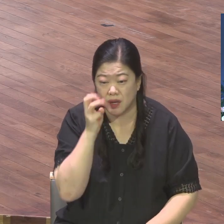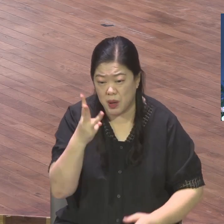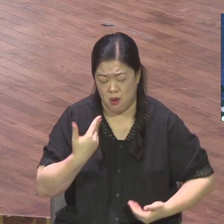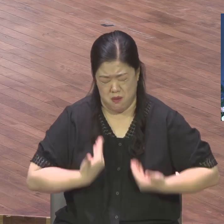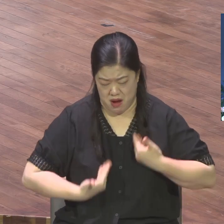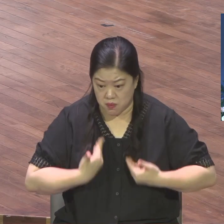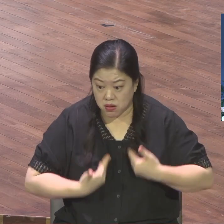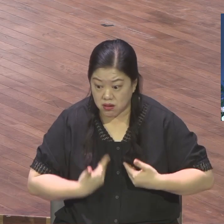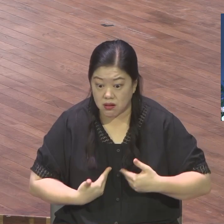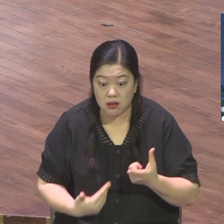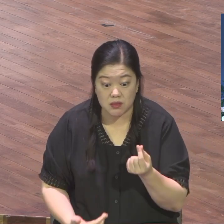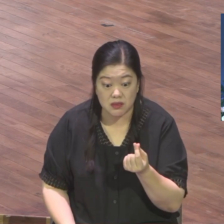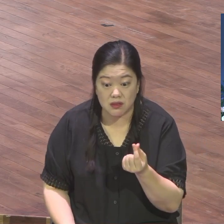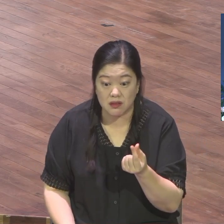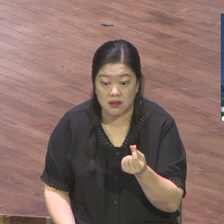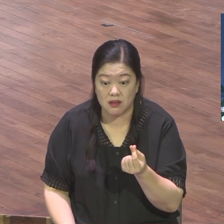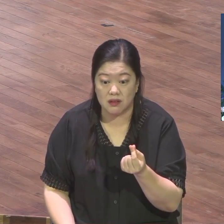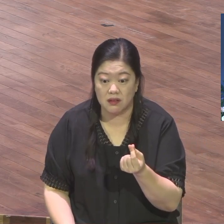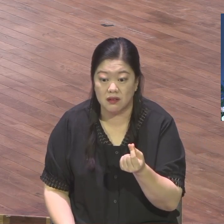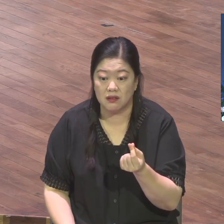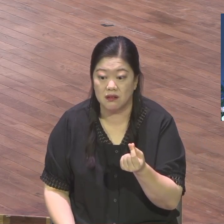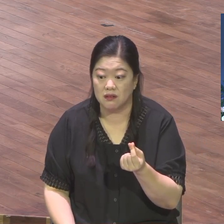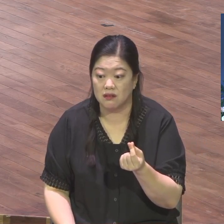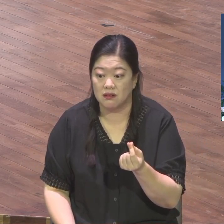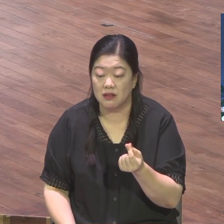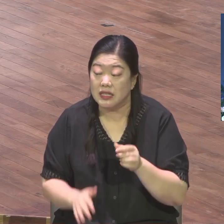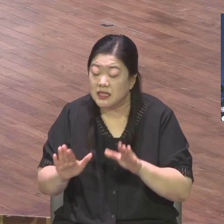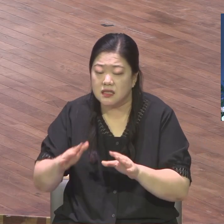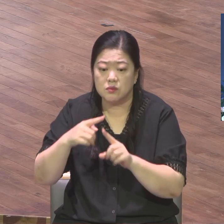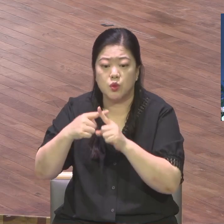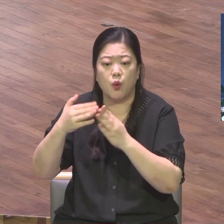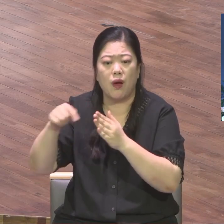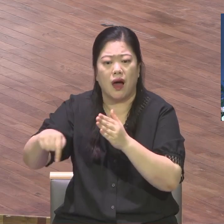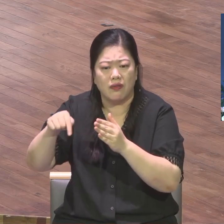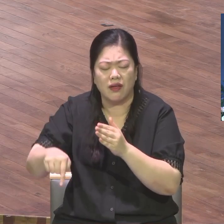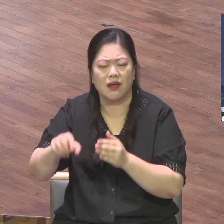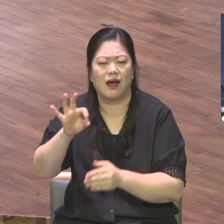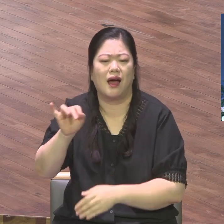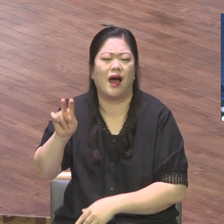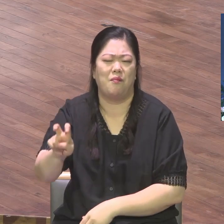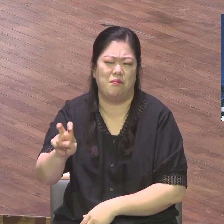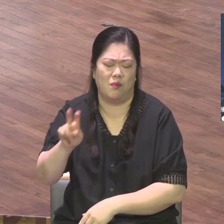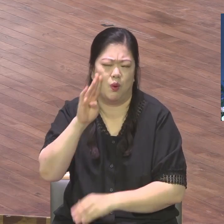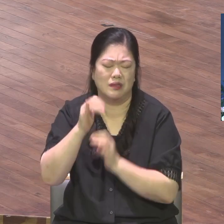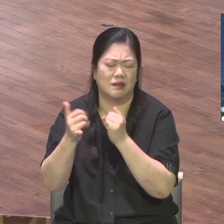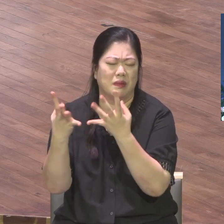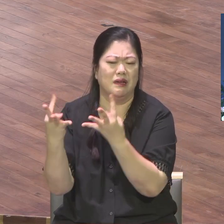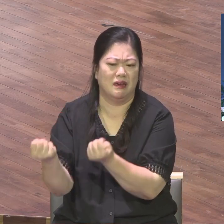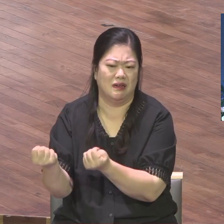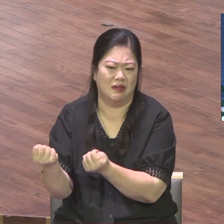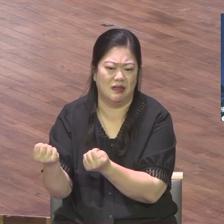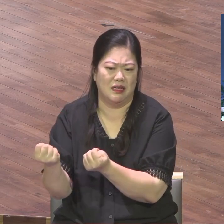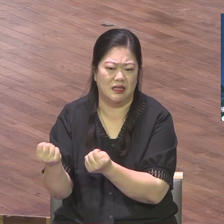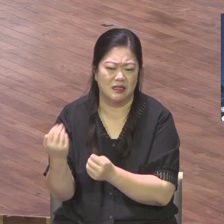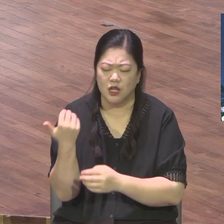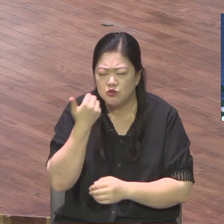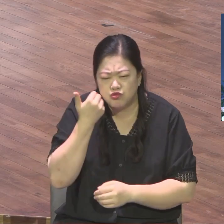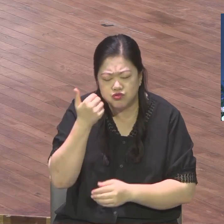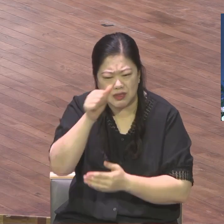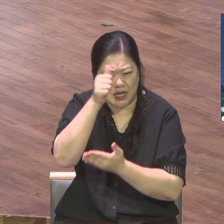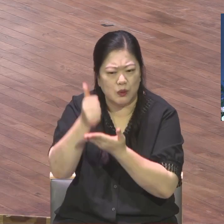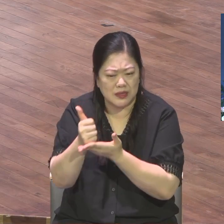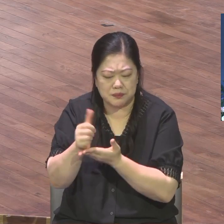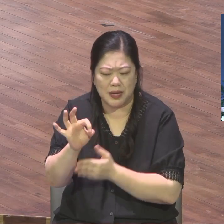의사의 진단이 이달까지 그런 사람이 있어. 그런 장로님 계신다고요. 내가 통화를 했습니다. 장로님